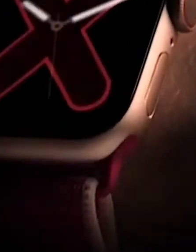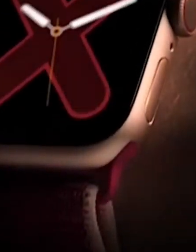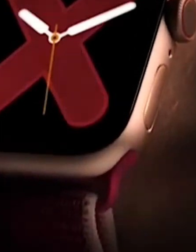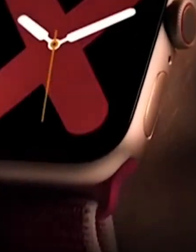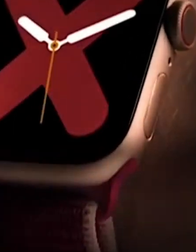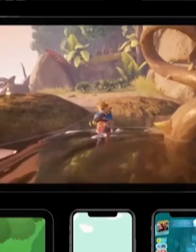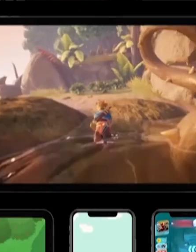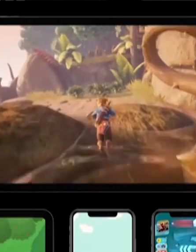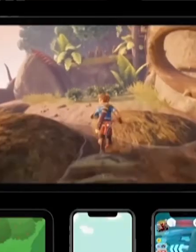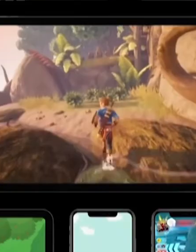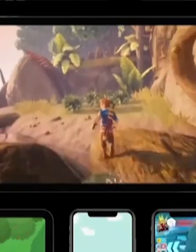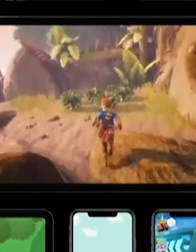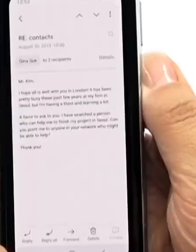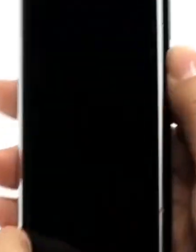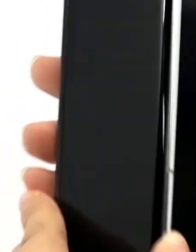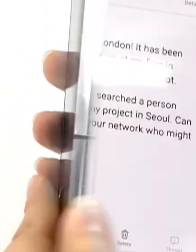hasn't always on retina display.